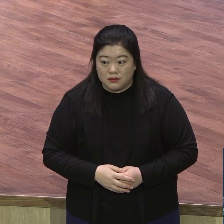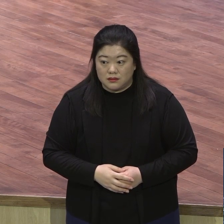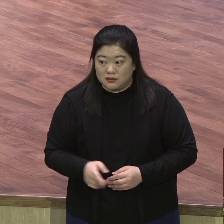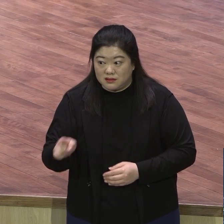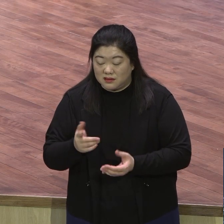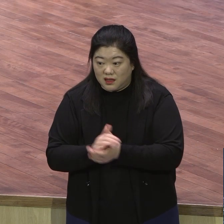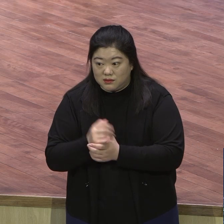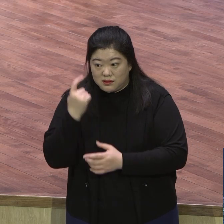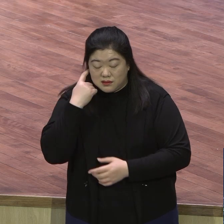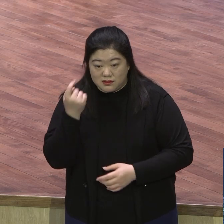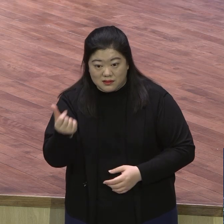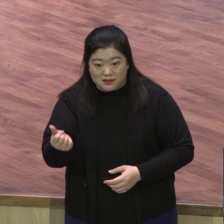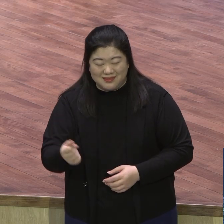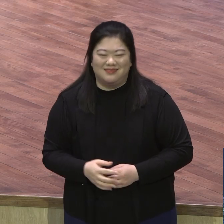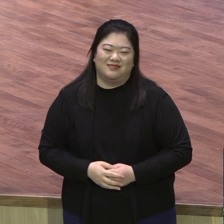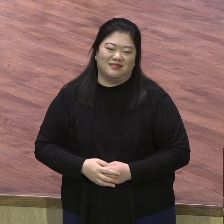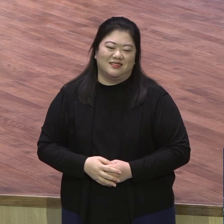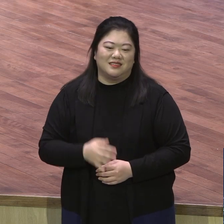이게 영적 싸움이에요.